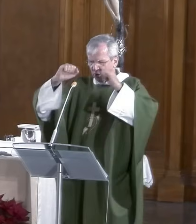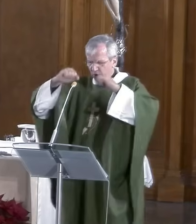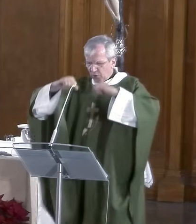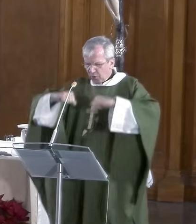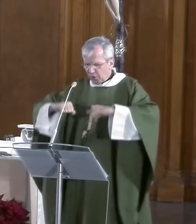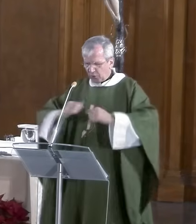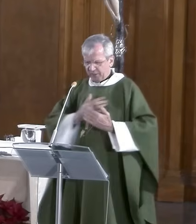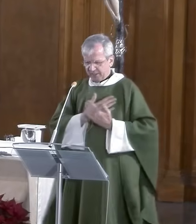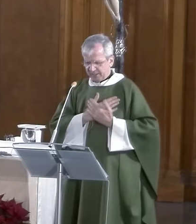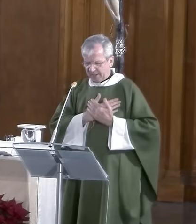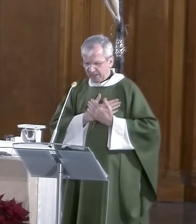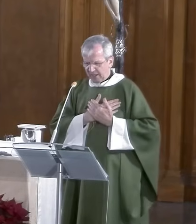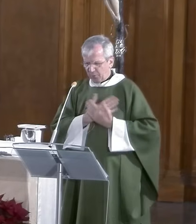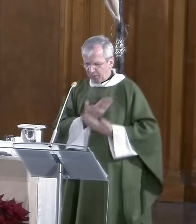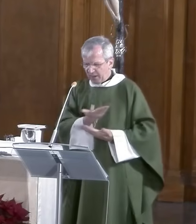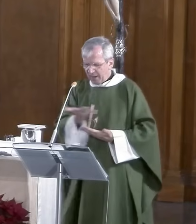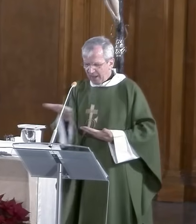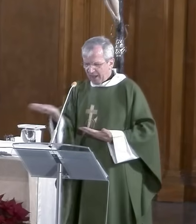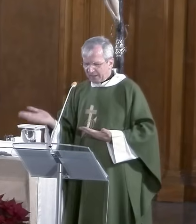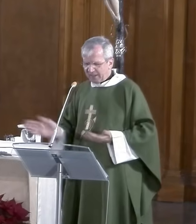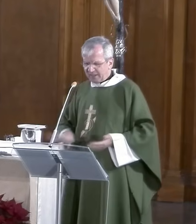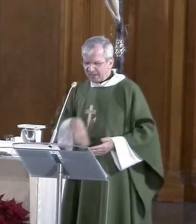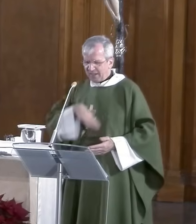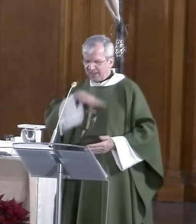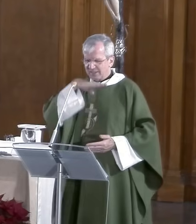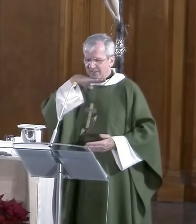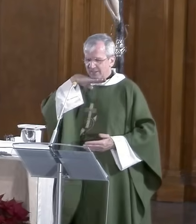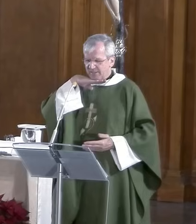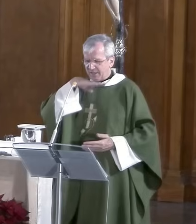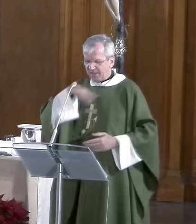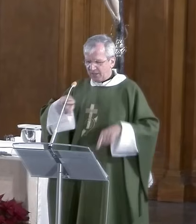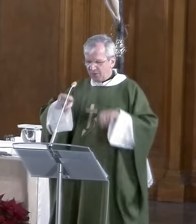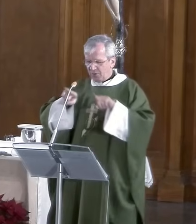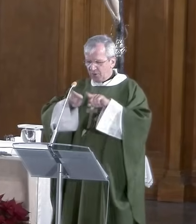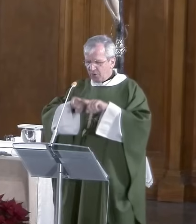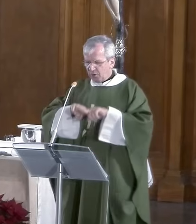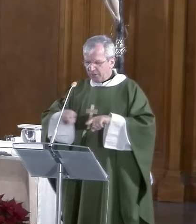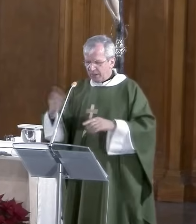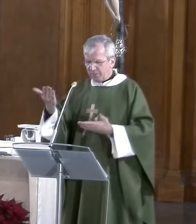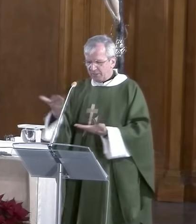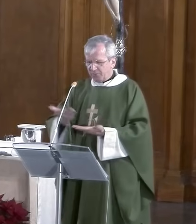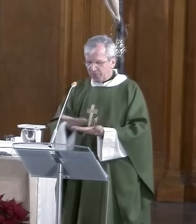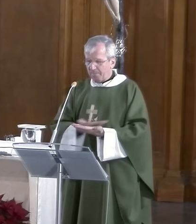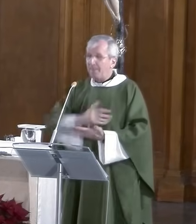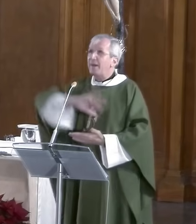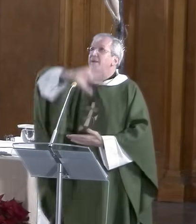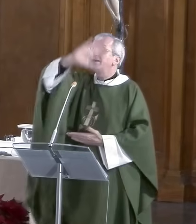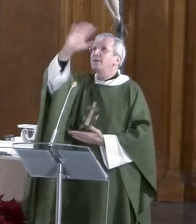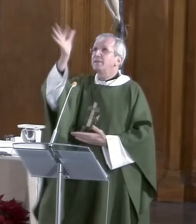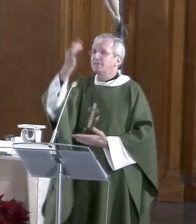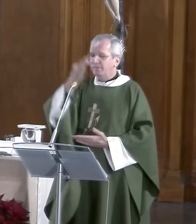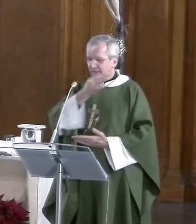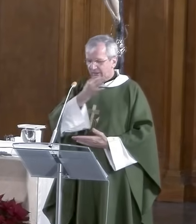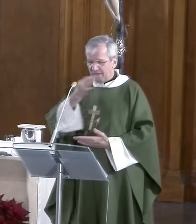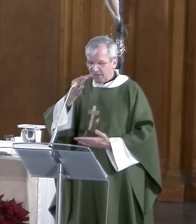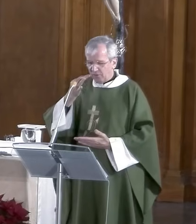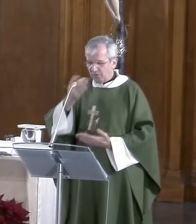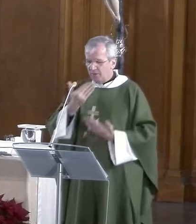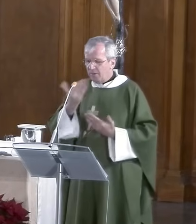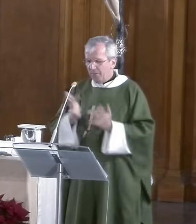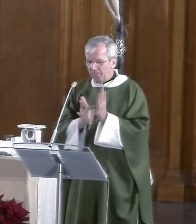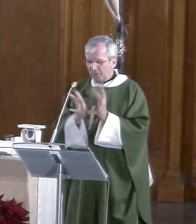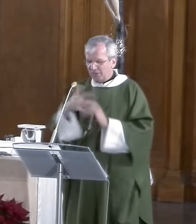nosotros concordes en el amor a quienes has saciado con el mismo pan del